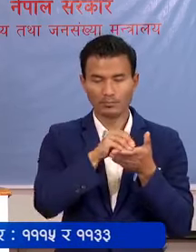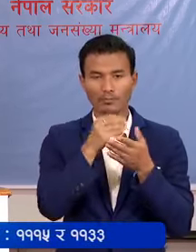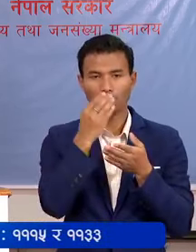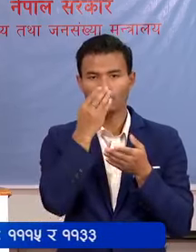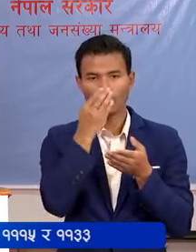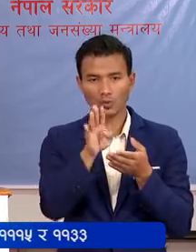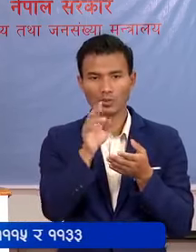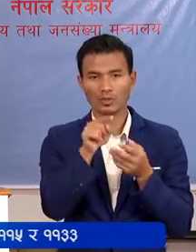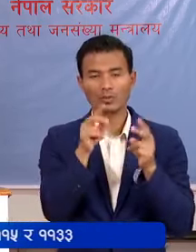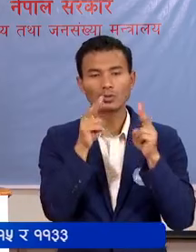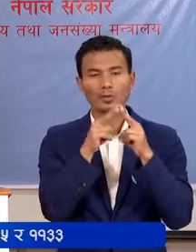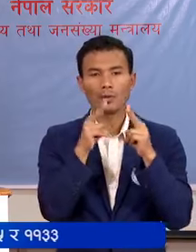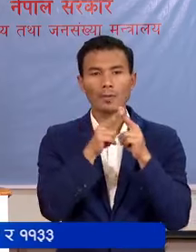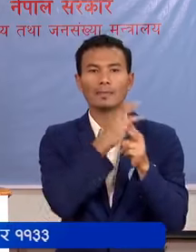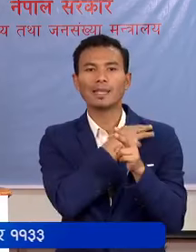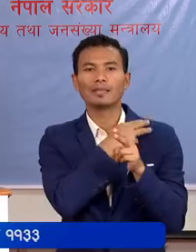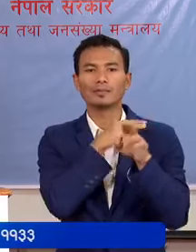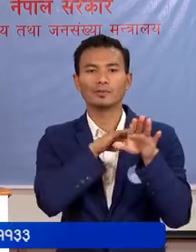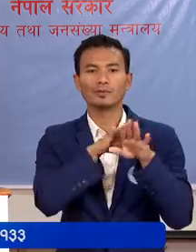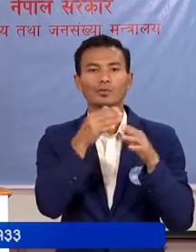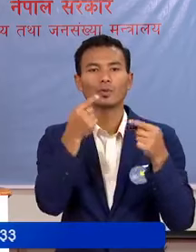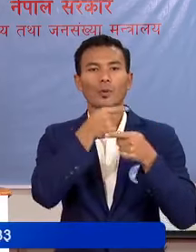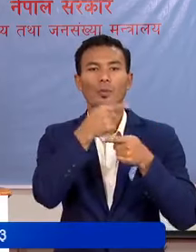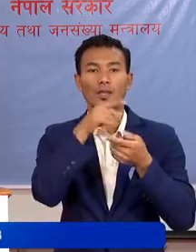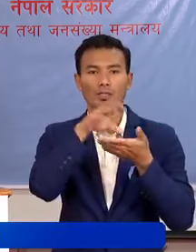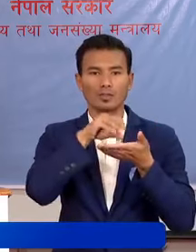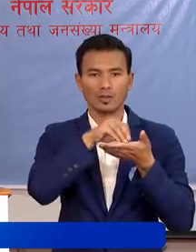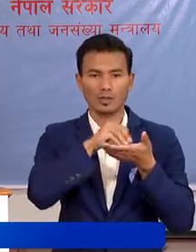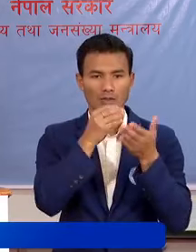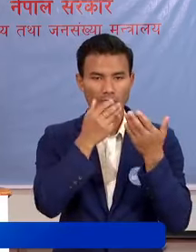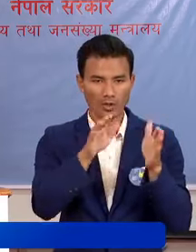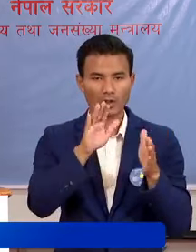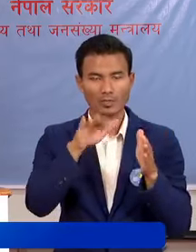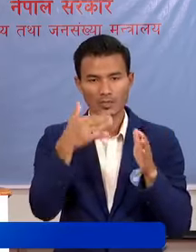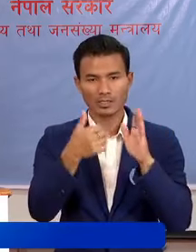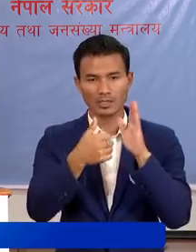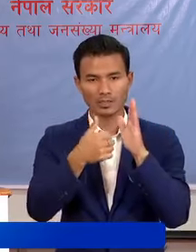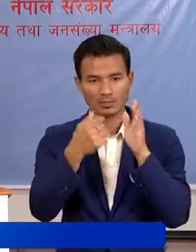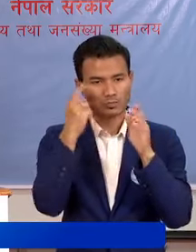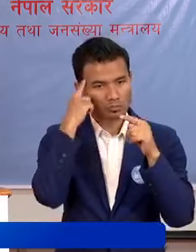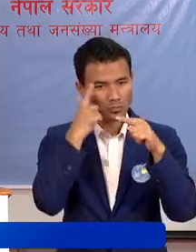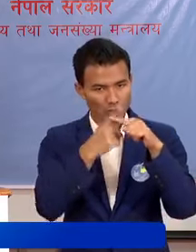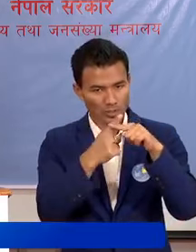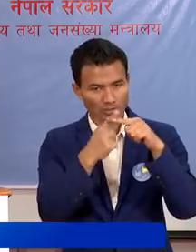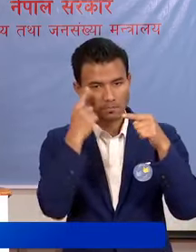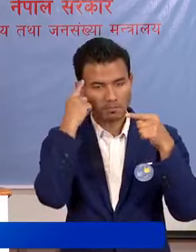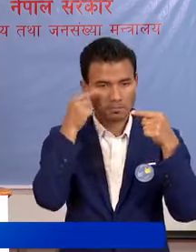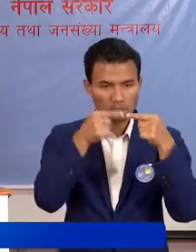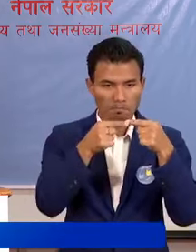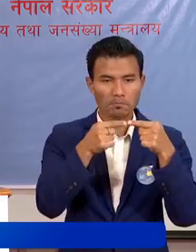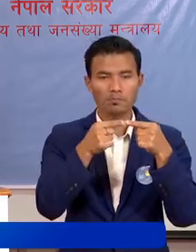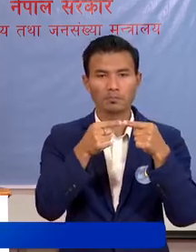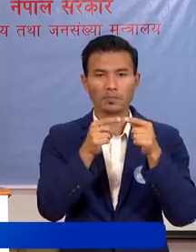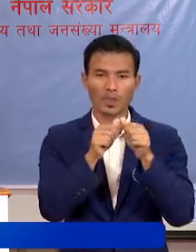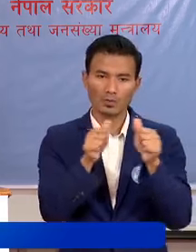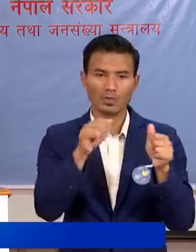ओन्युदा हुद्षणु